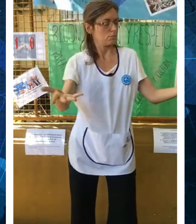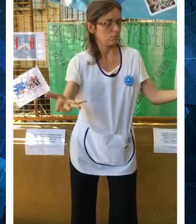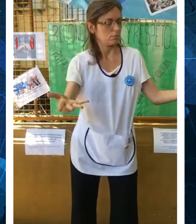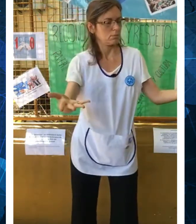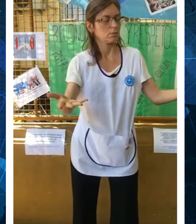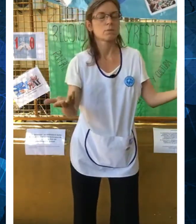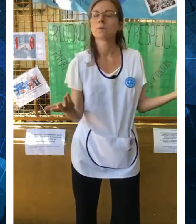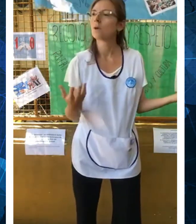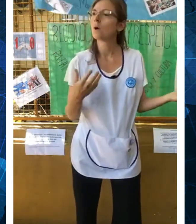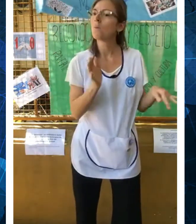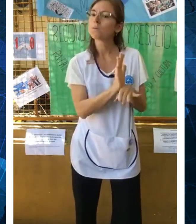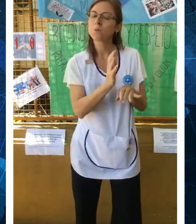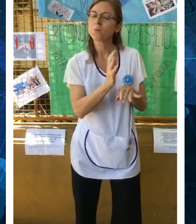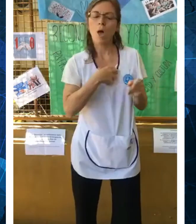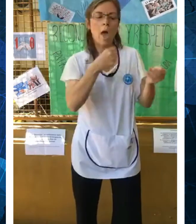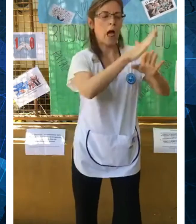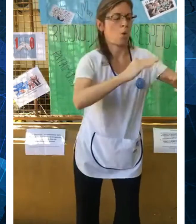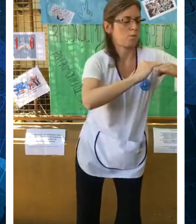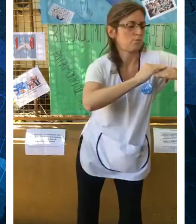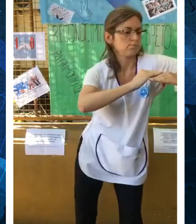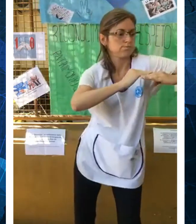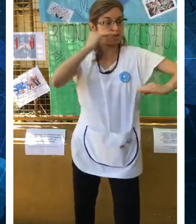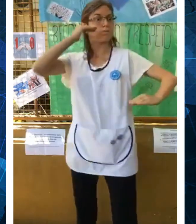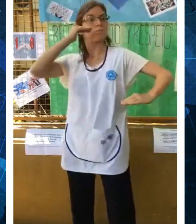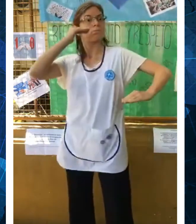La lengua de señas, no.